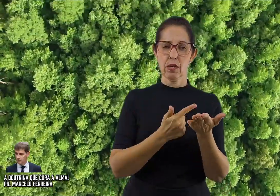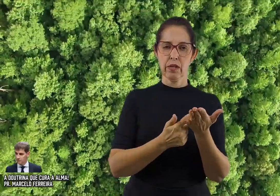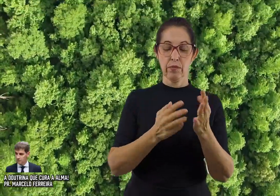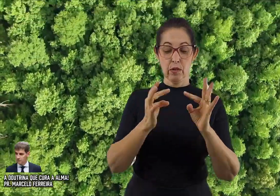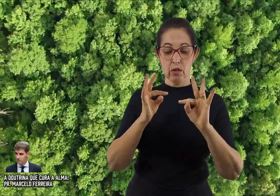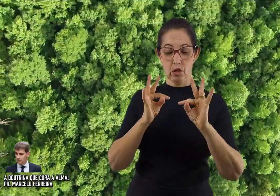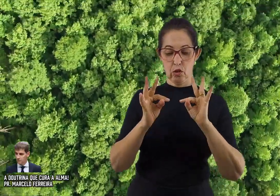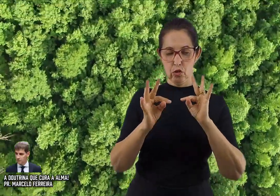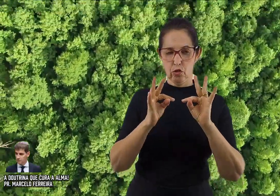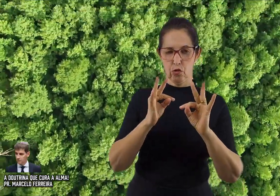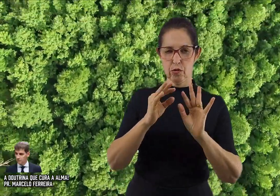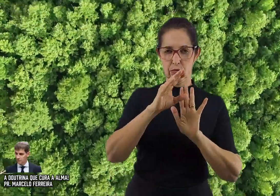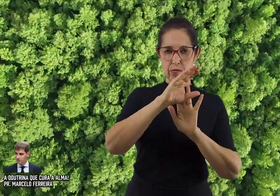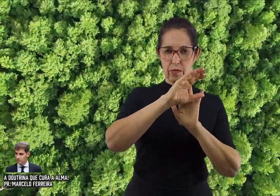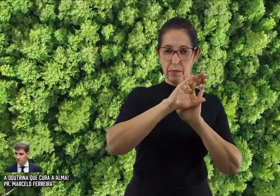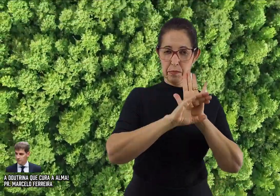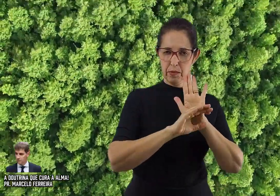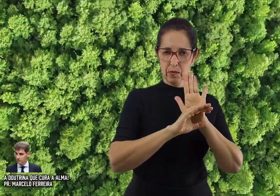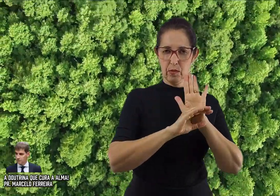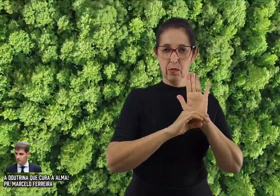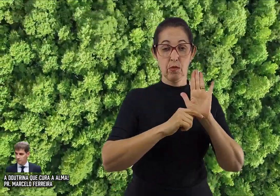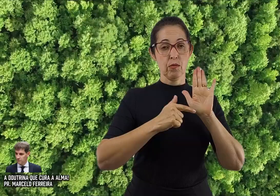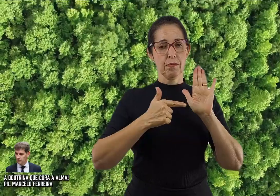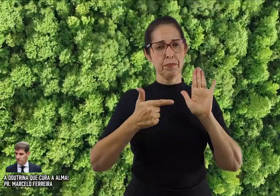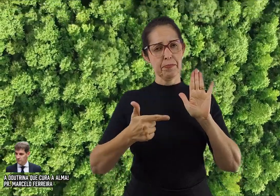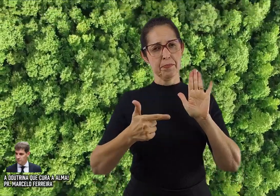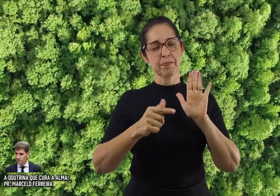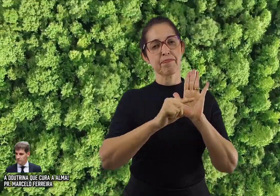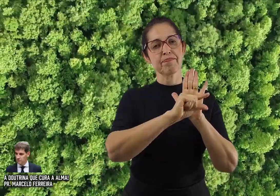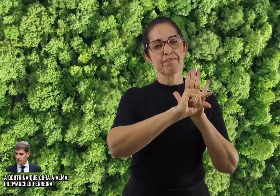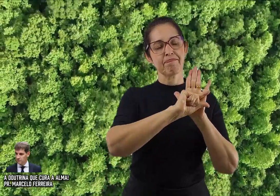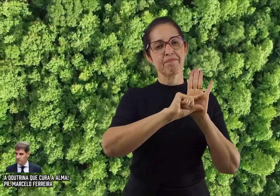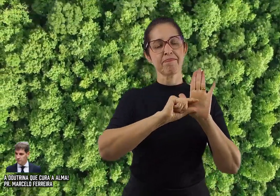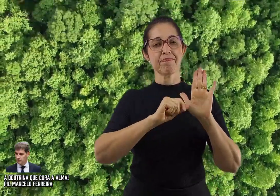2, primeiro versículo, está ali na tela.